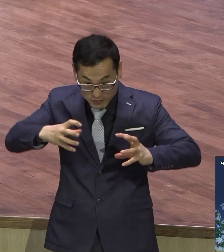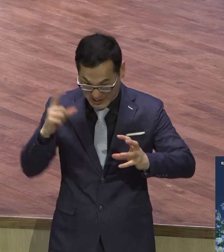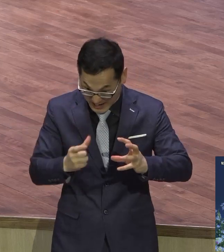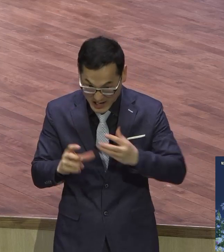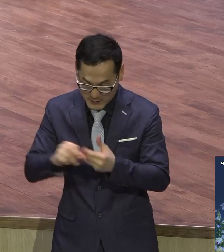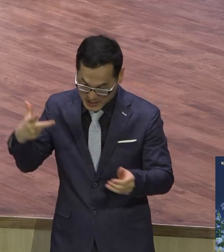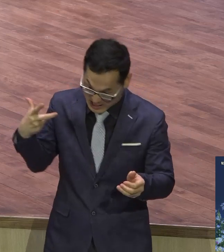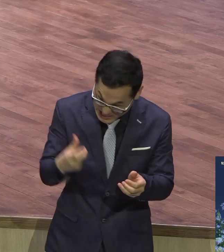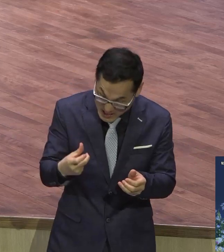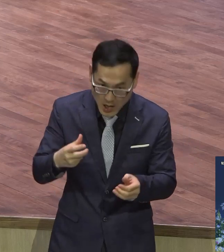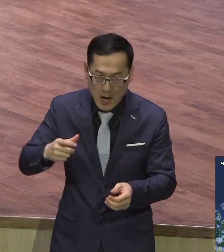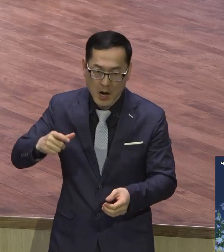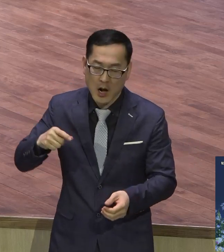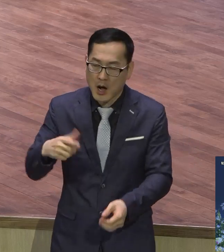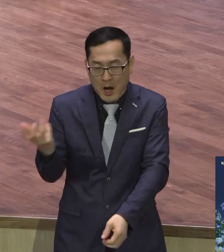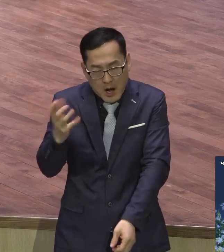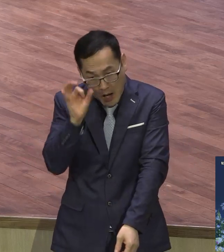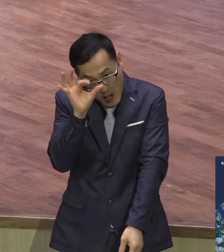때문에 더 아프단 말이에요.